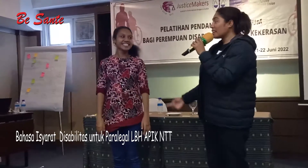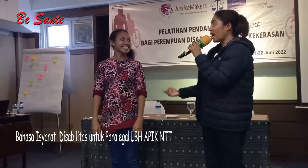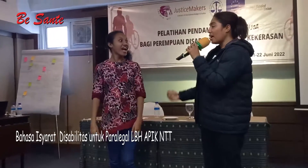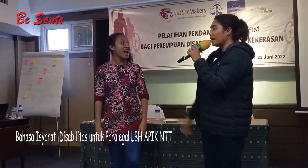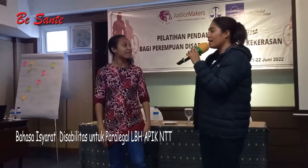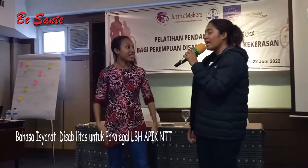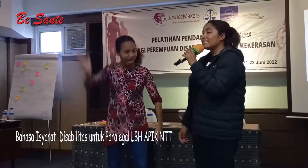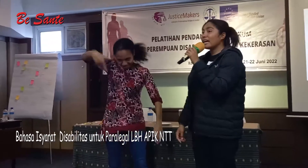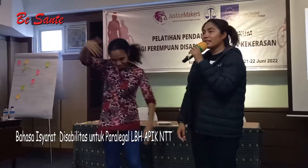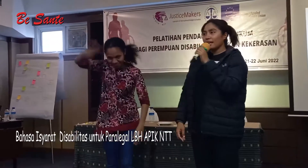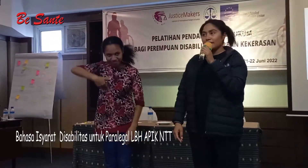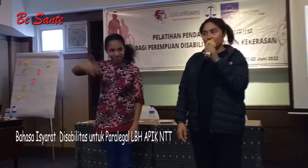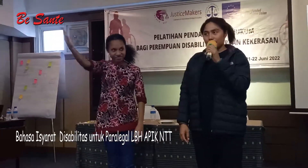datang, datang,